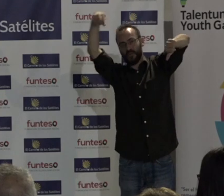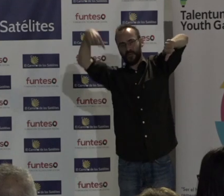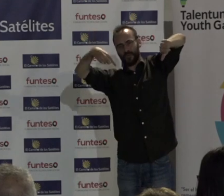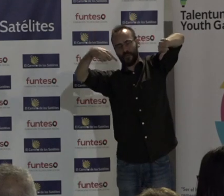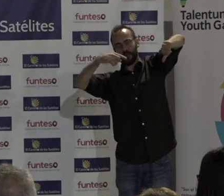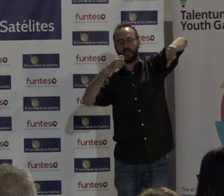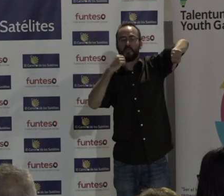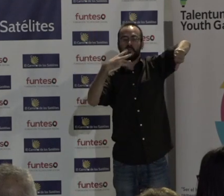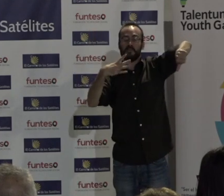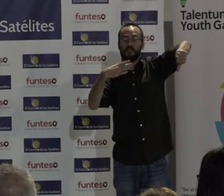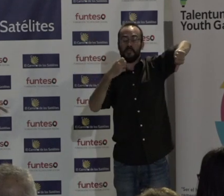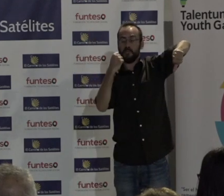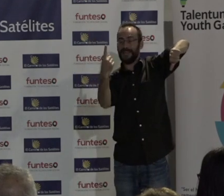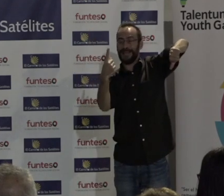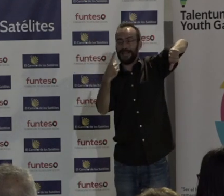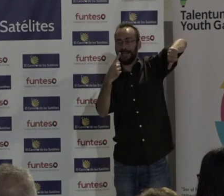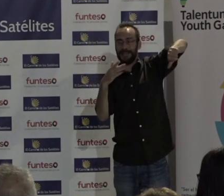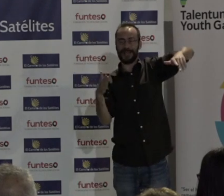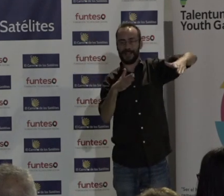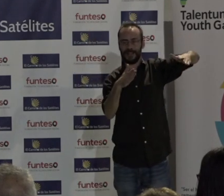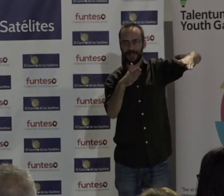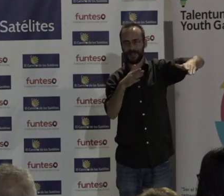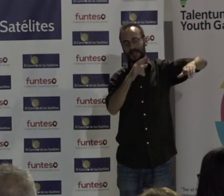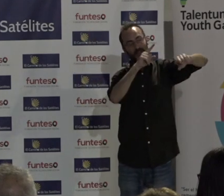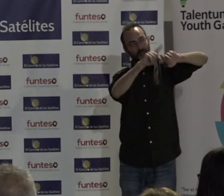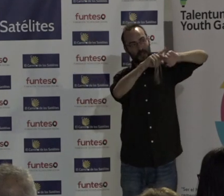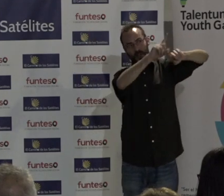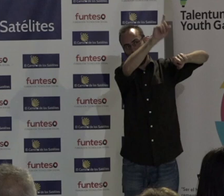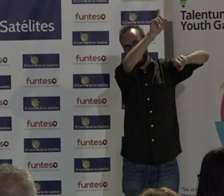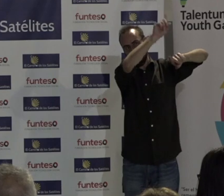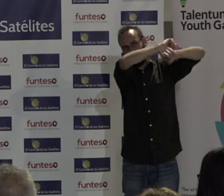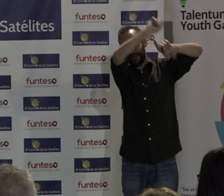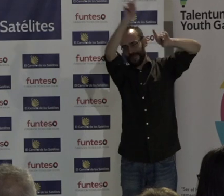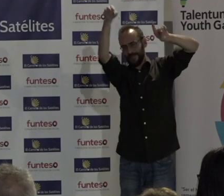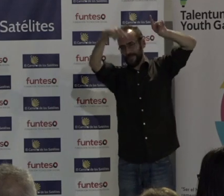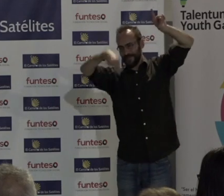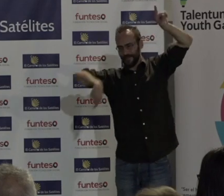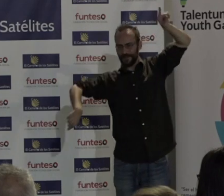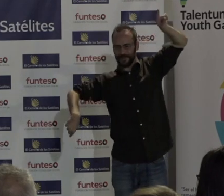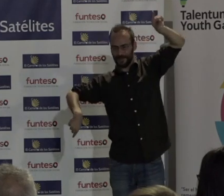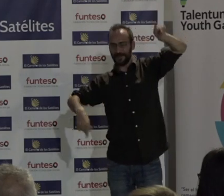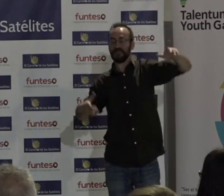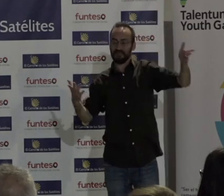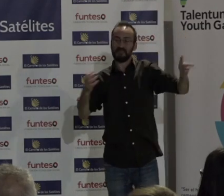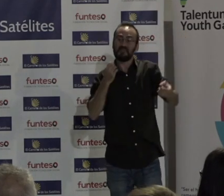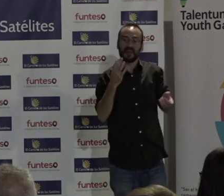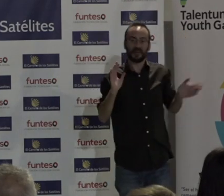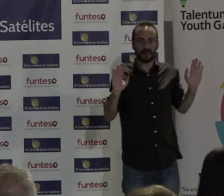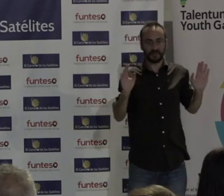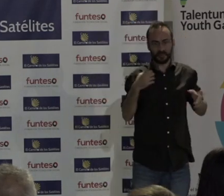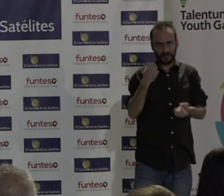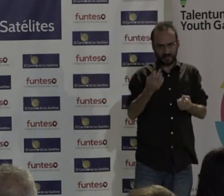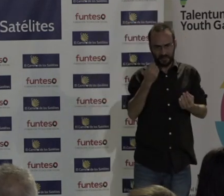de los mil ríos, que cruza del noreste al suroeste. Bien, pues es el Miño el que da